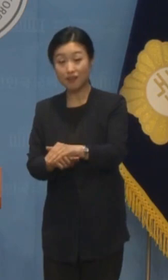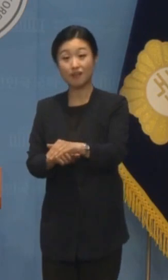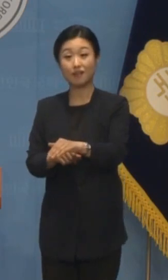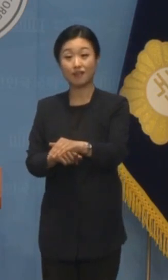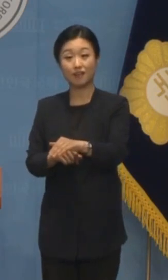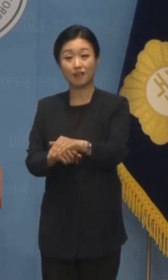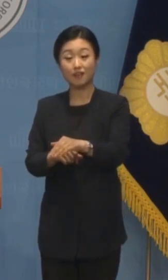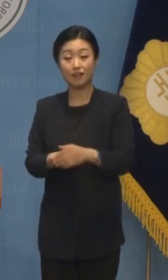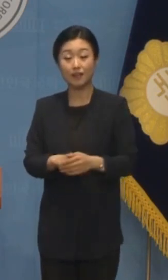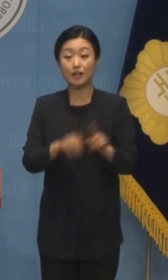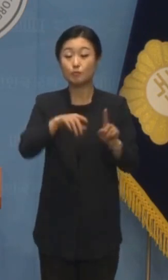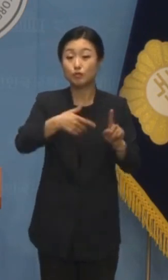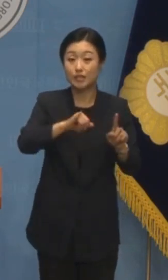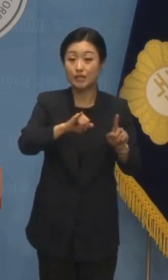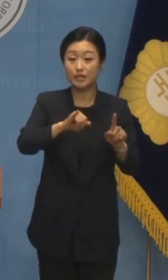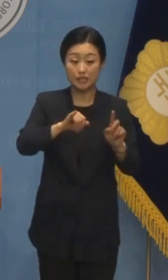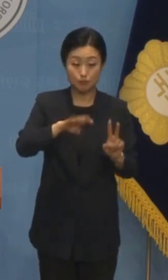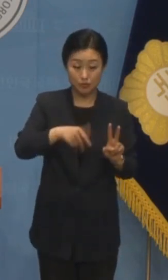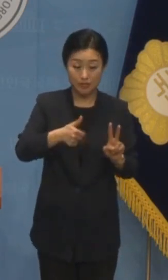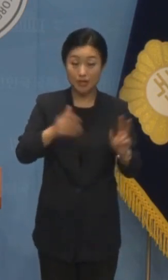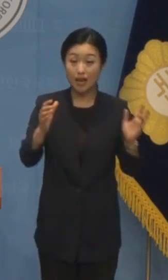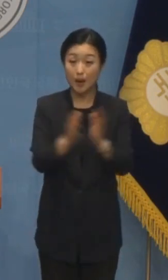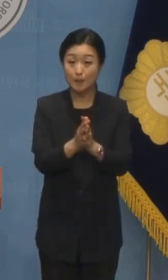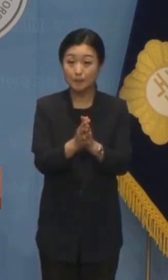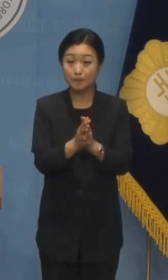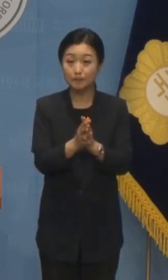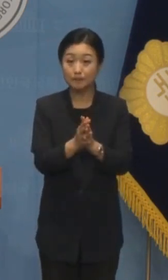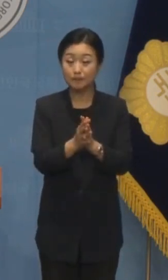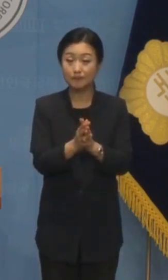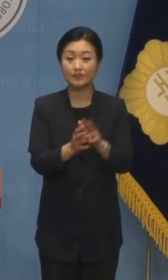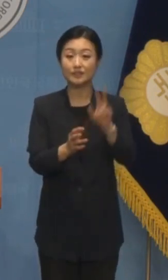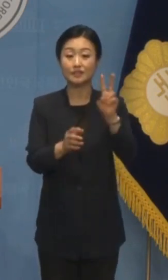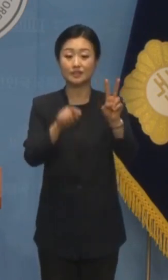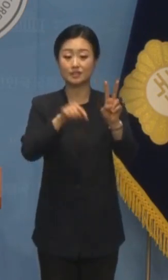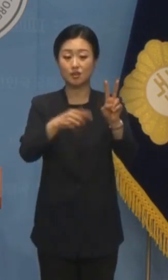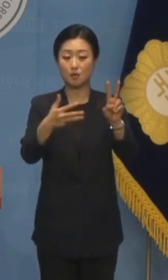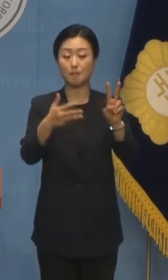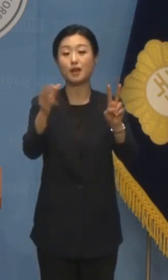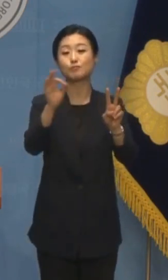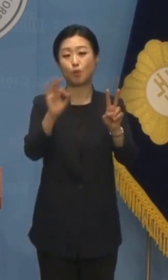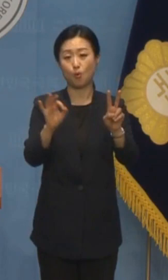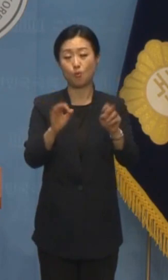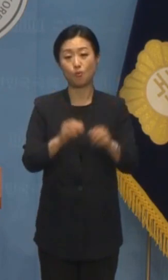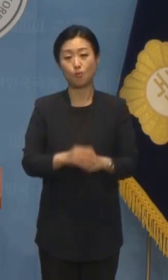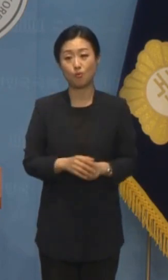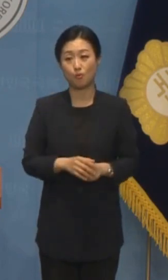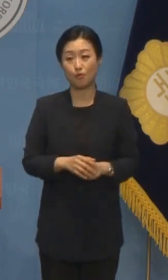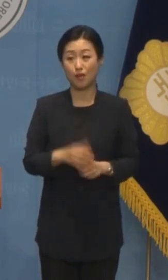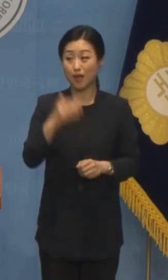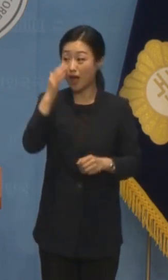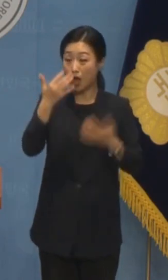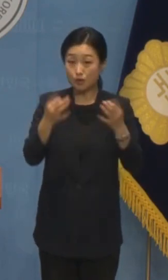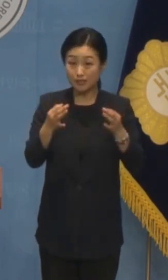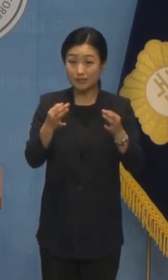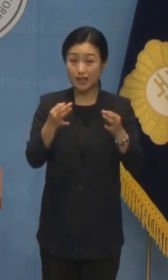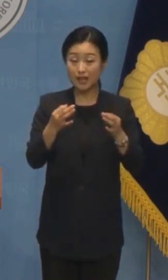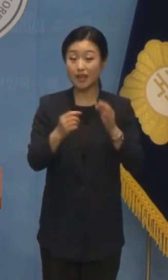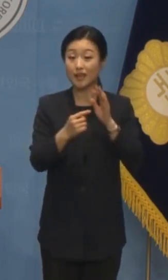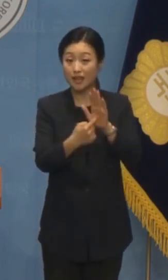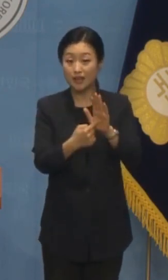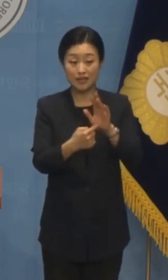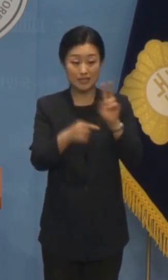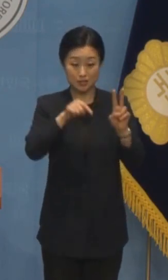성장률입니다. 1분기와 2분기 합친 상반기 전체로는 2.8% 성장했는데 이건 한국은행